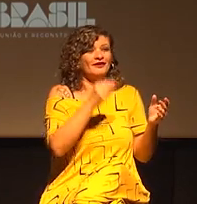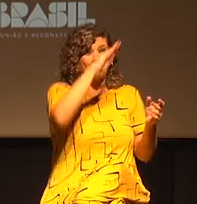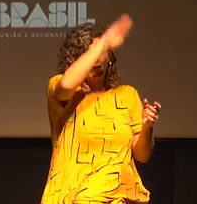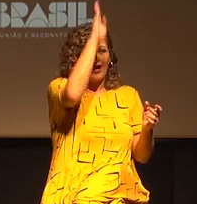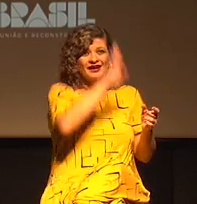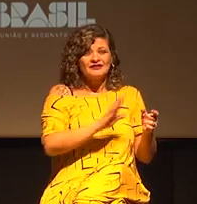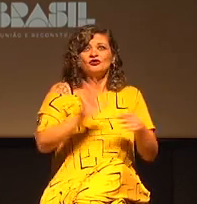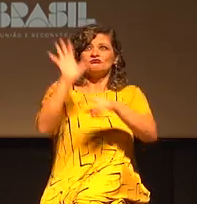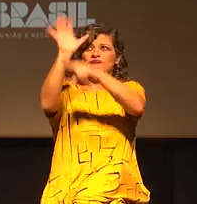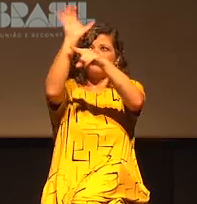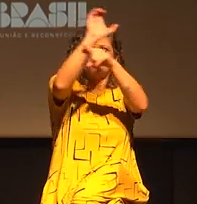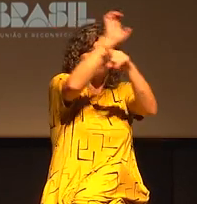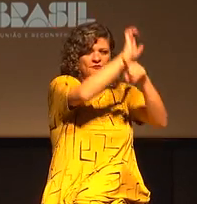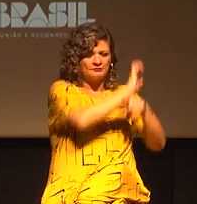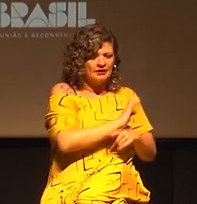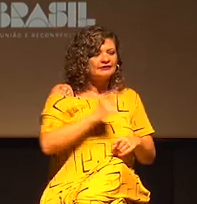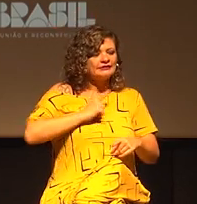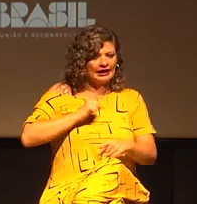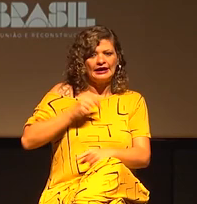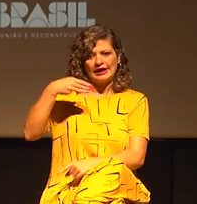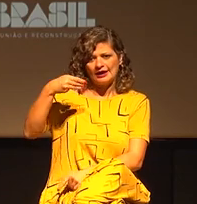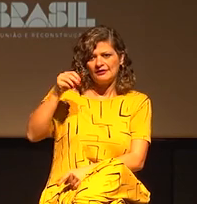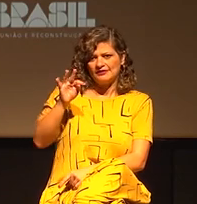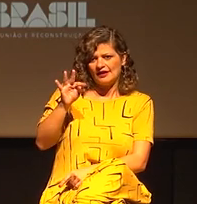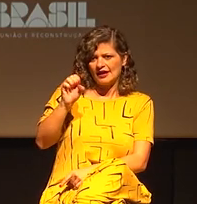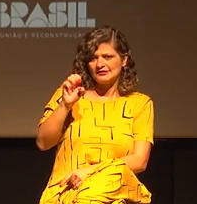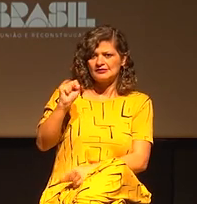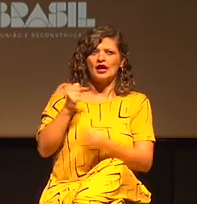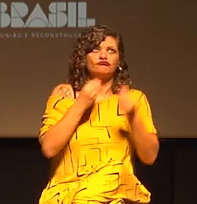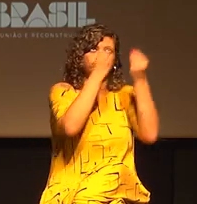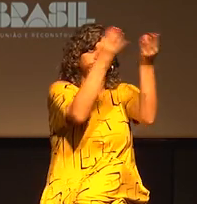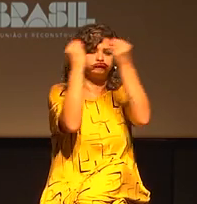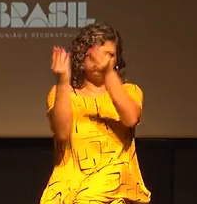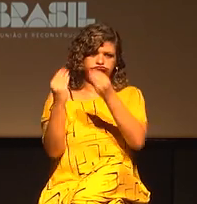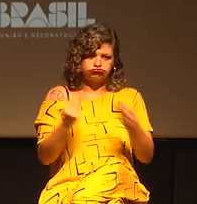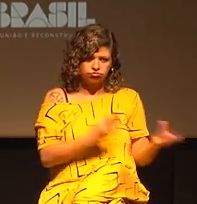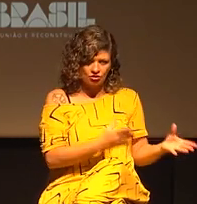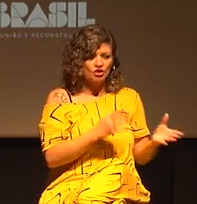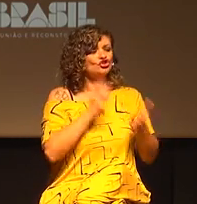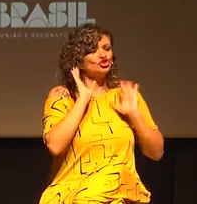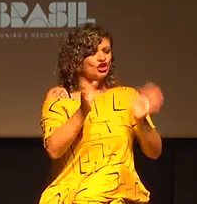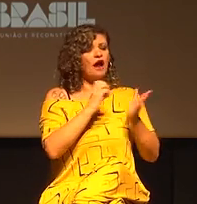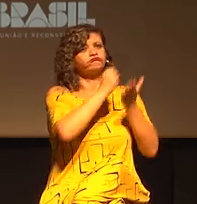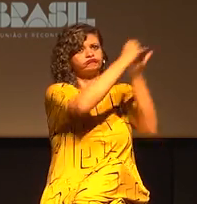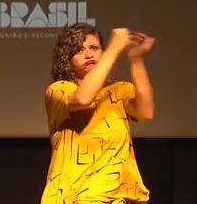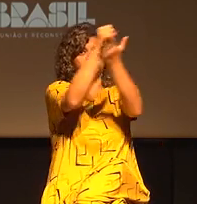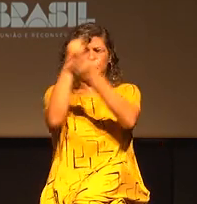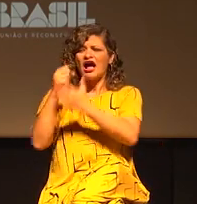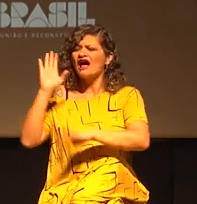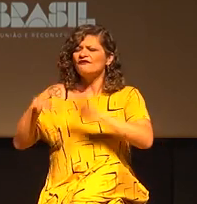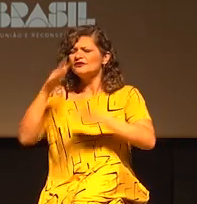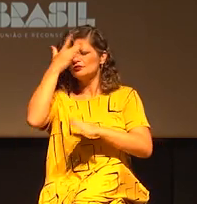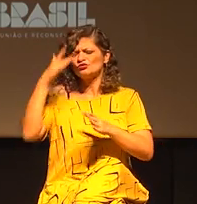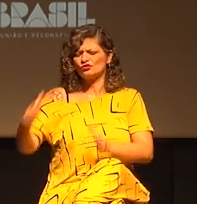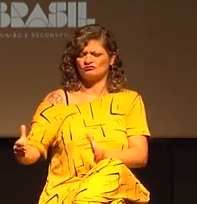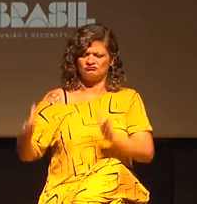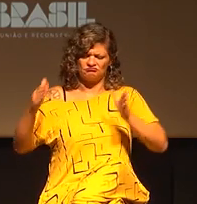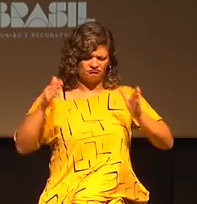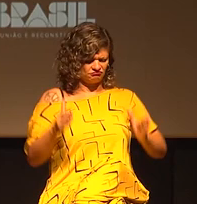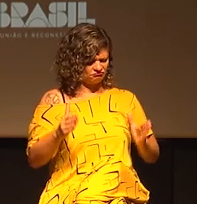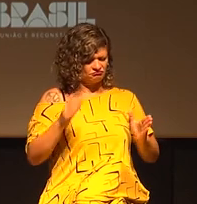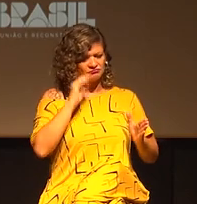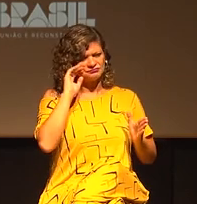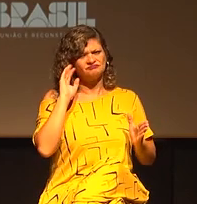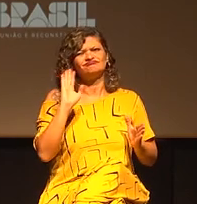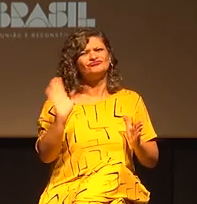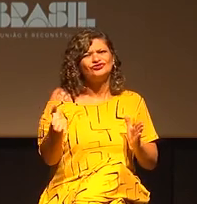estados que tinham o mtst teve cesta básica só que uma vezes entregando cesta básica aconteceu de uma pessoa falar assim é isso